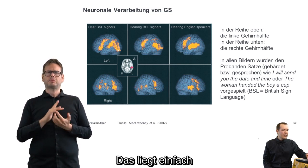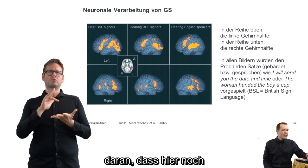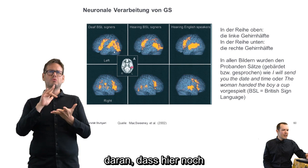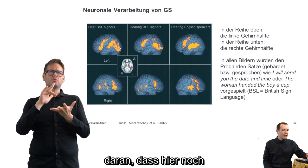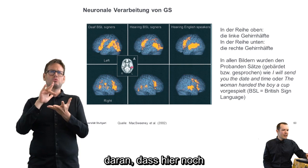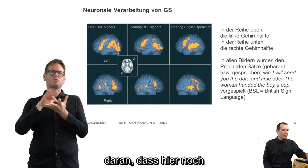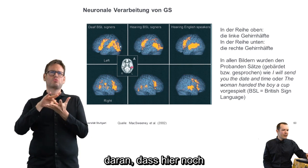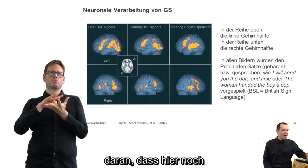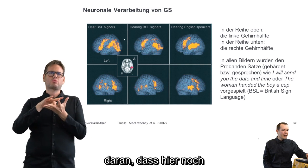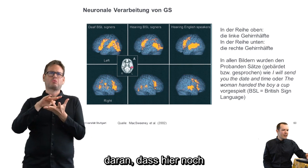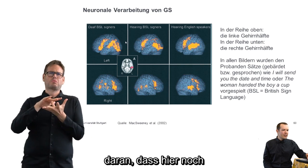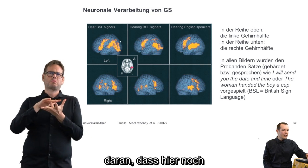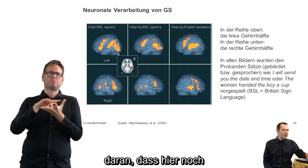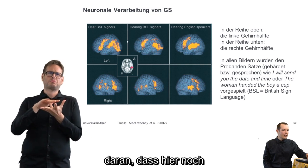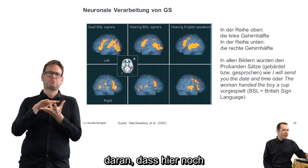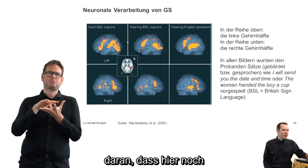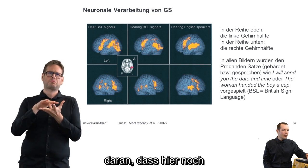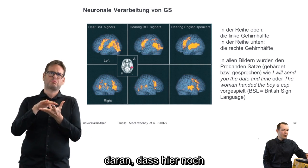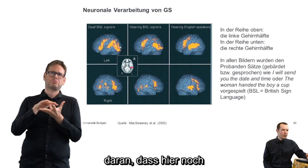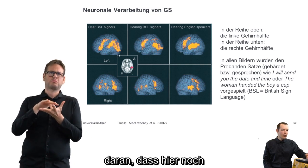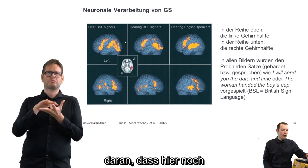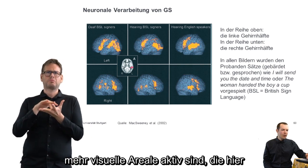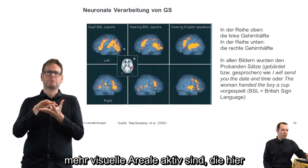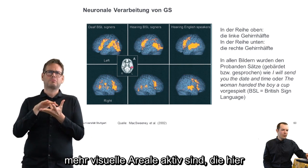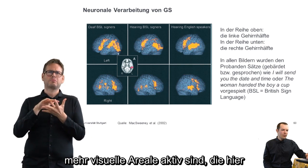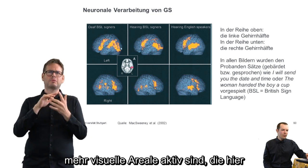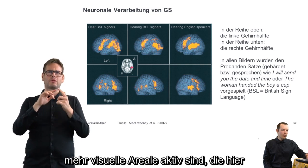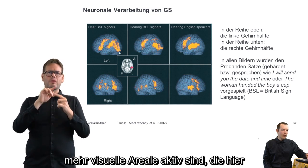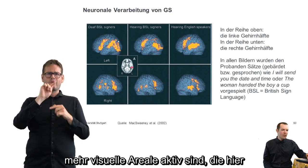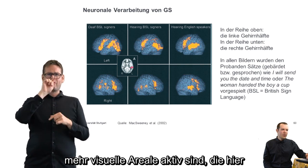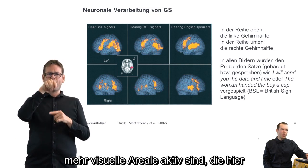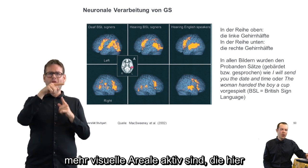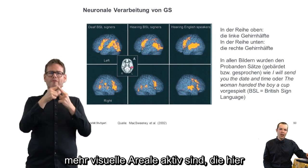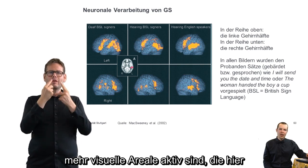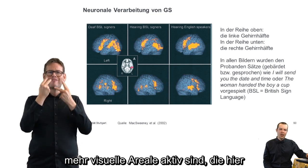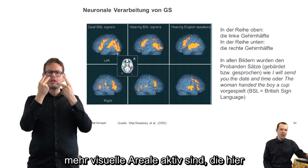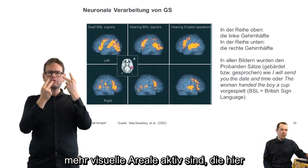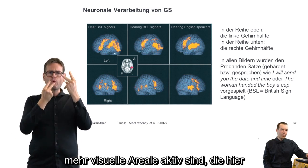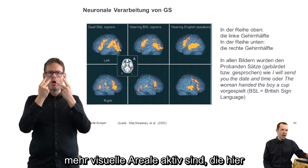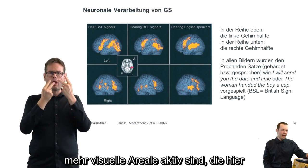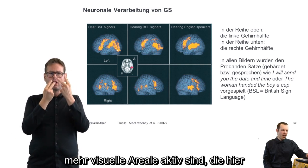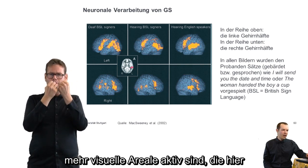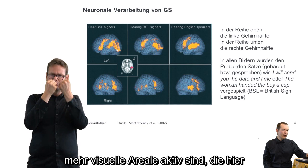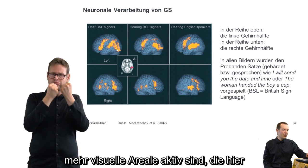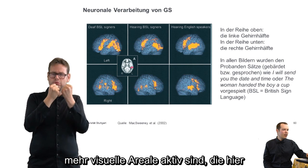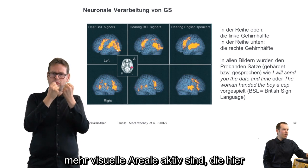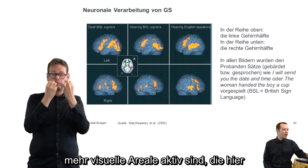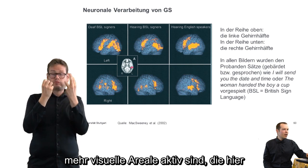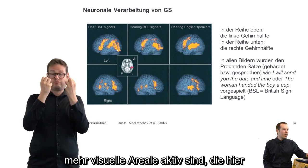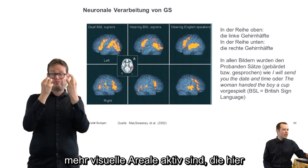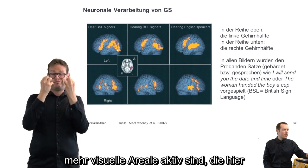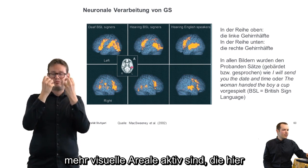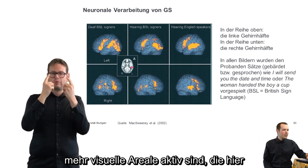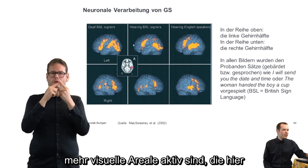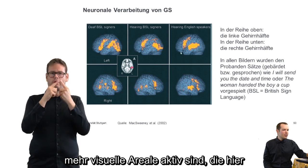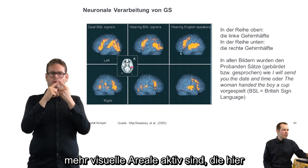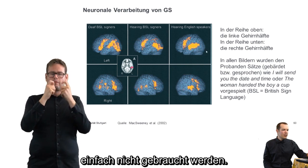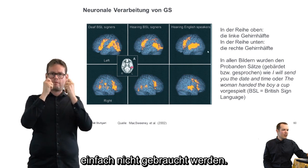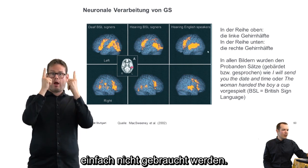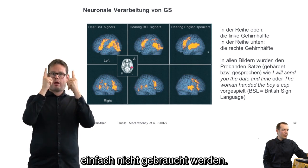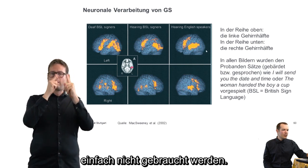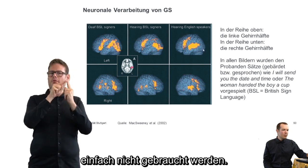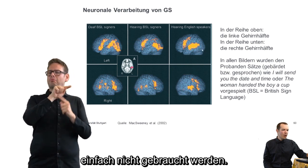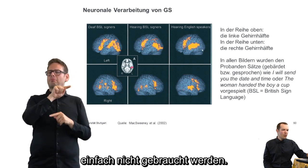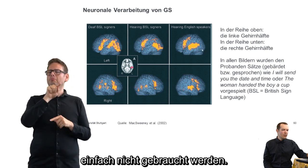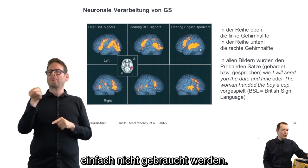das liegt einfach daran dass hier noch so mehr visuelle Areale aktiv sind die